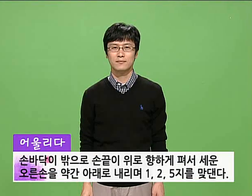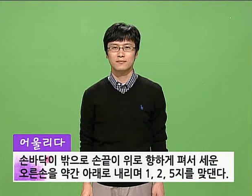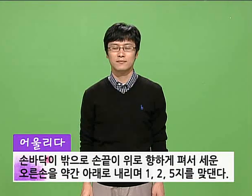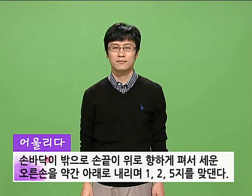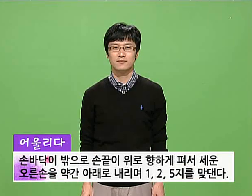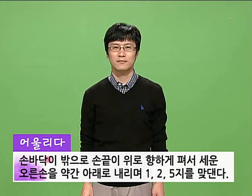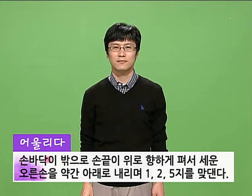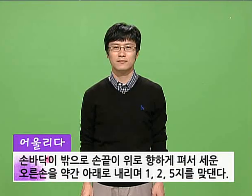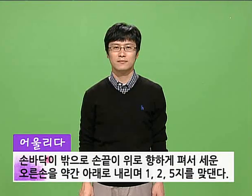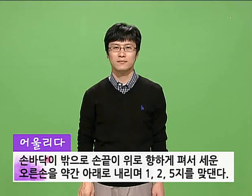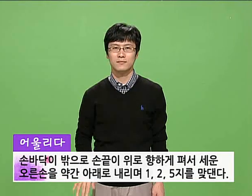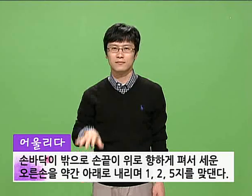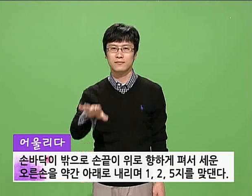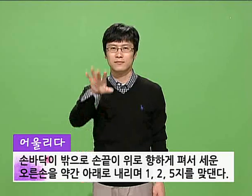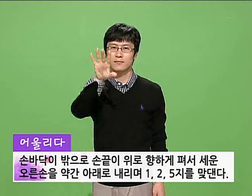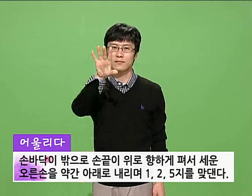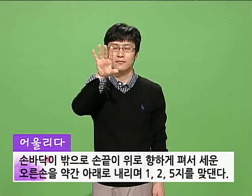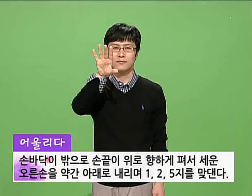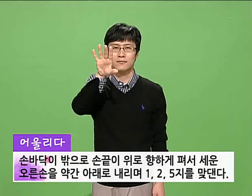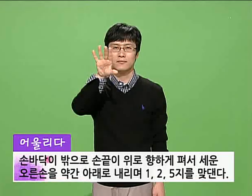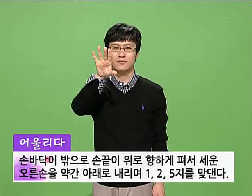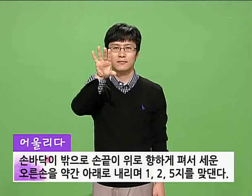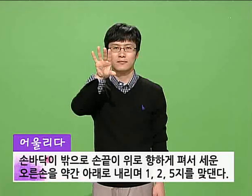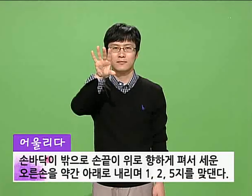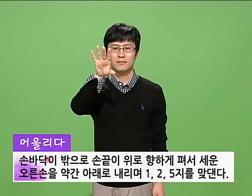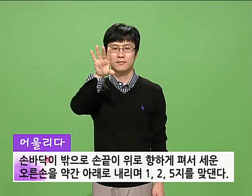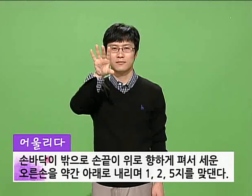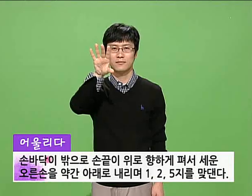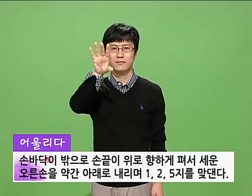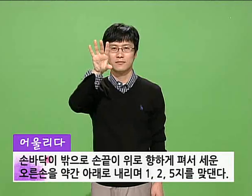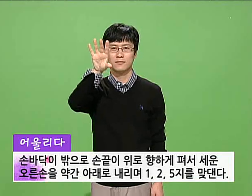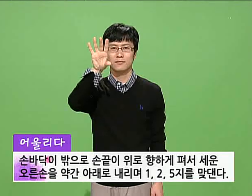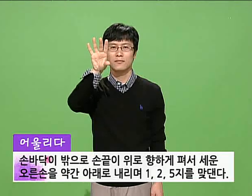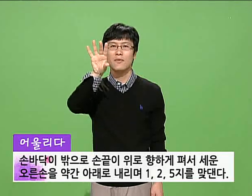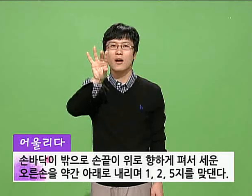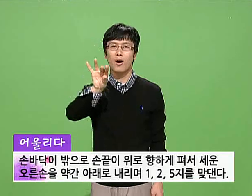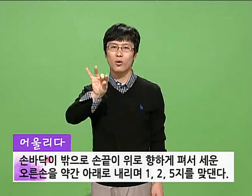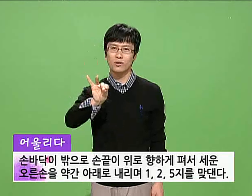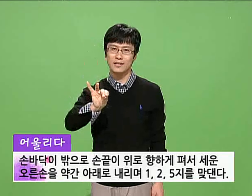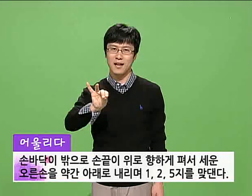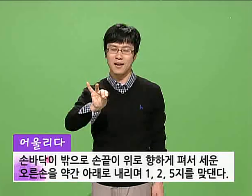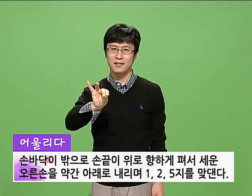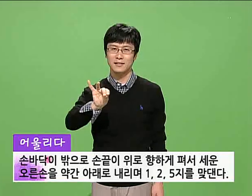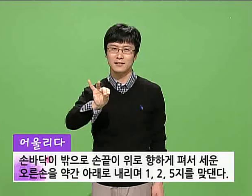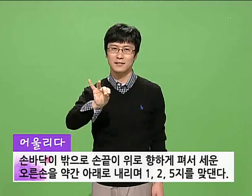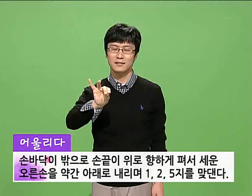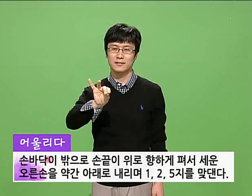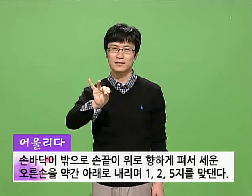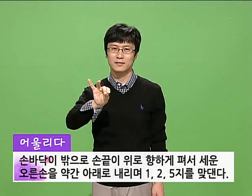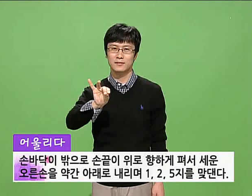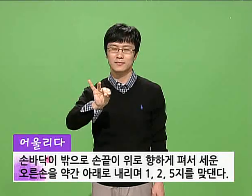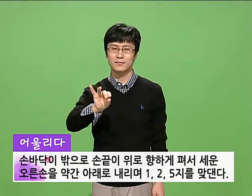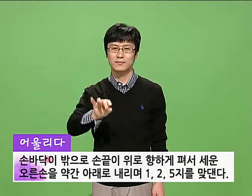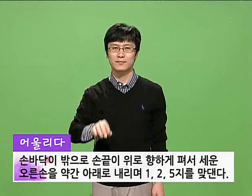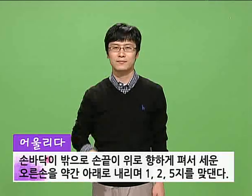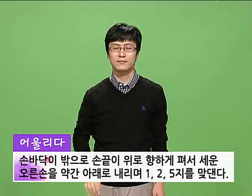손바닥이 밖으로 향하게 펴서 세운 오른손을 약간 아래로 내리며 일지, 이지,